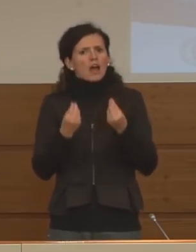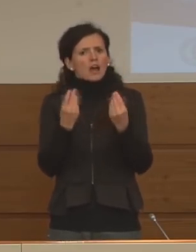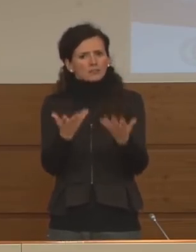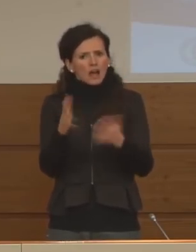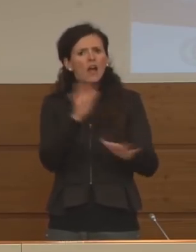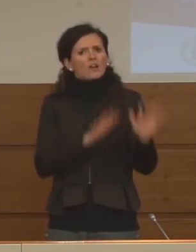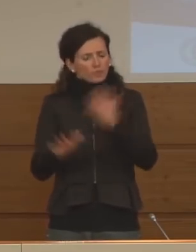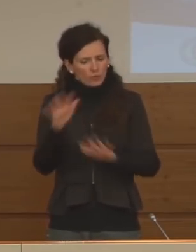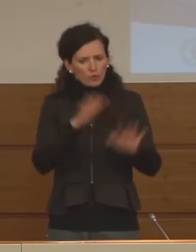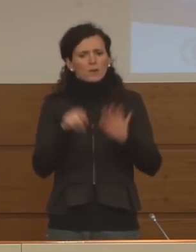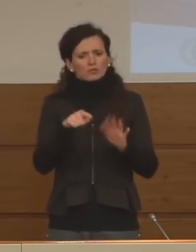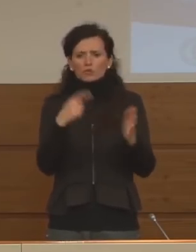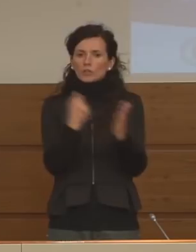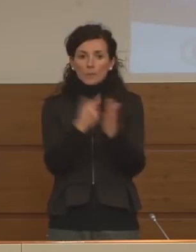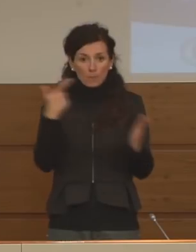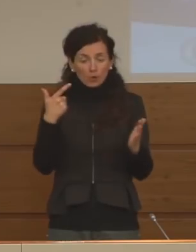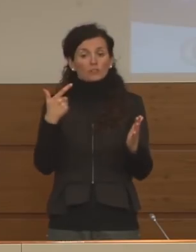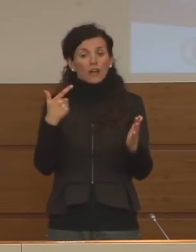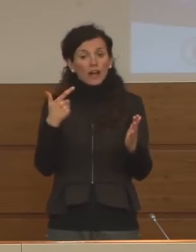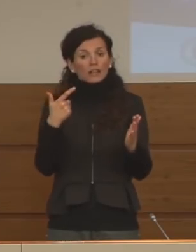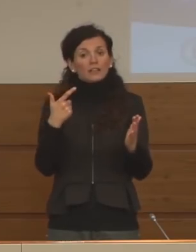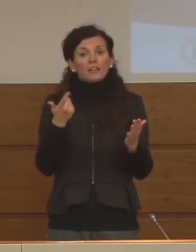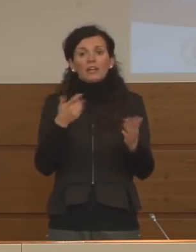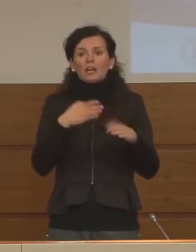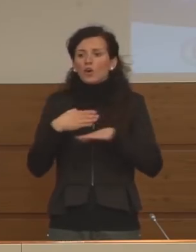tutti possano condividere